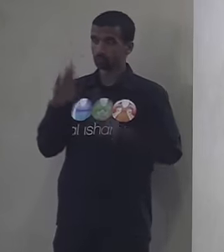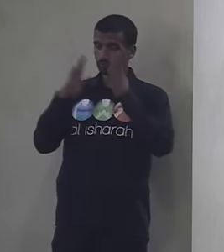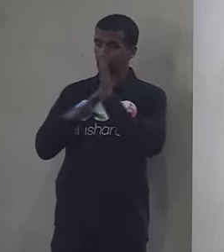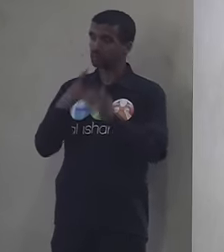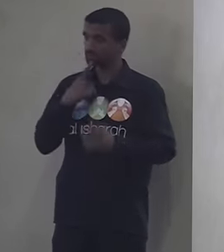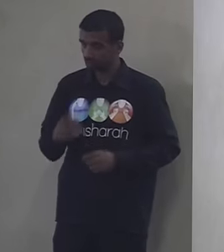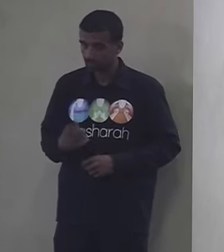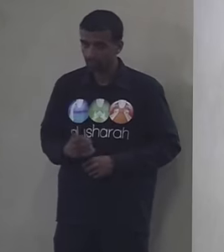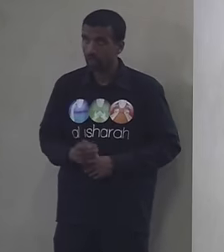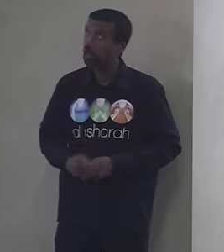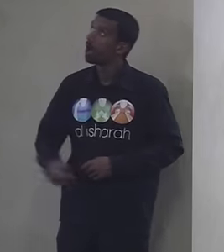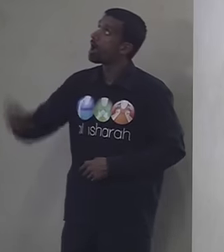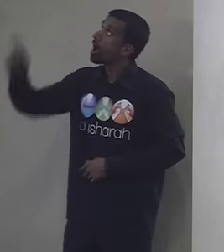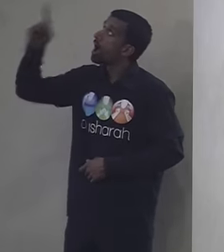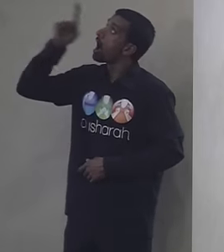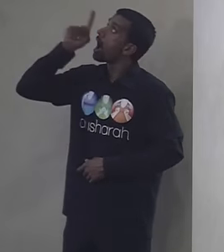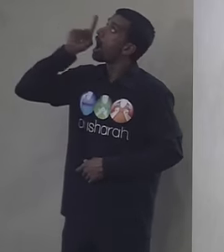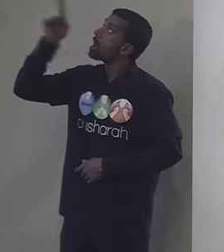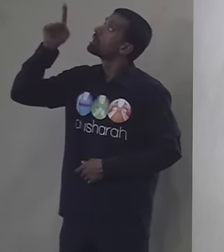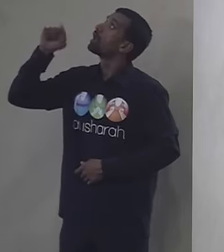مِنْ بُيُوتِكُمْ الْجُوعِ.